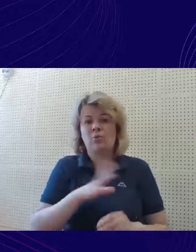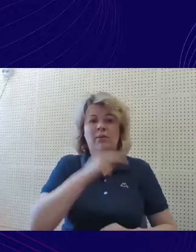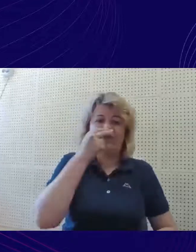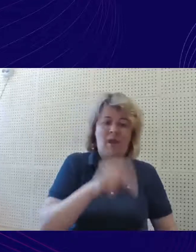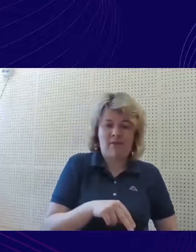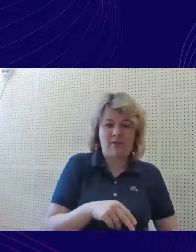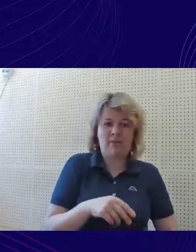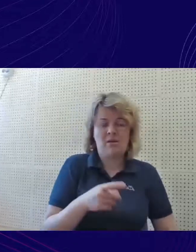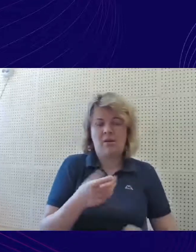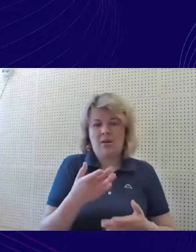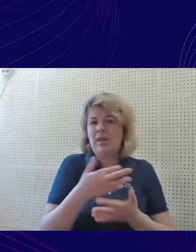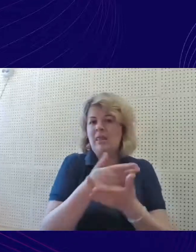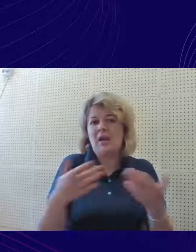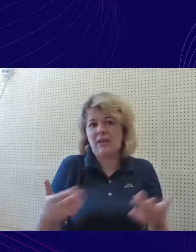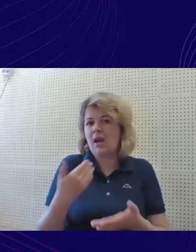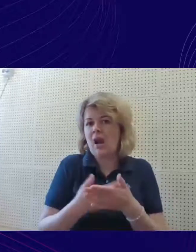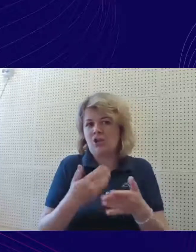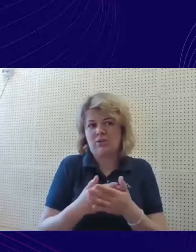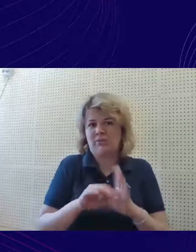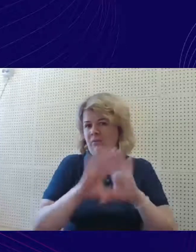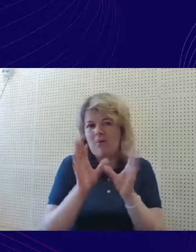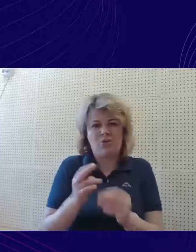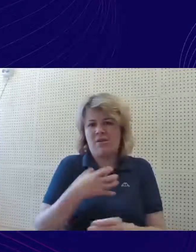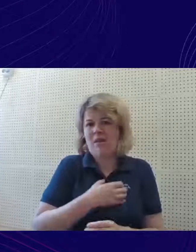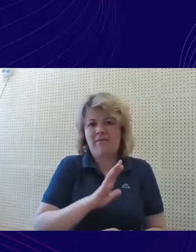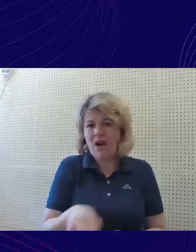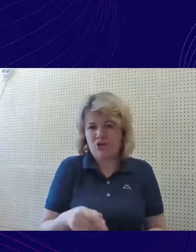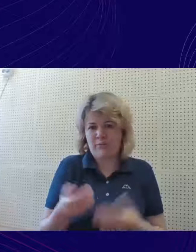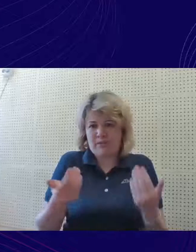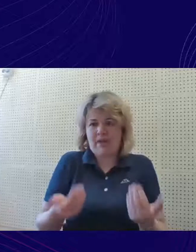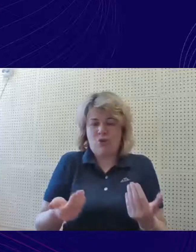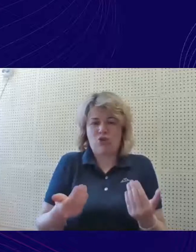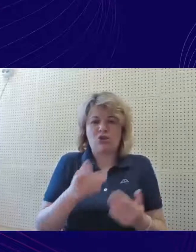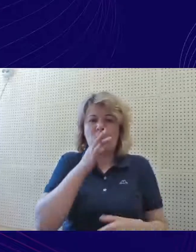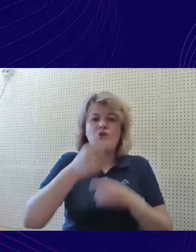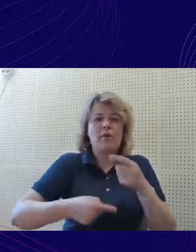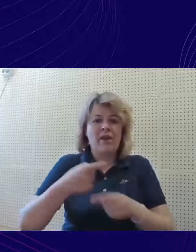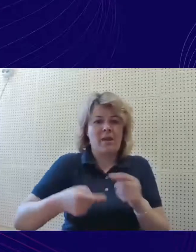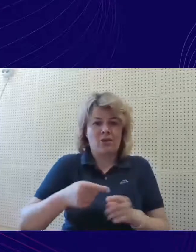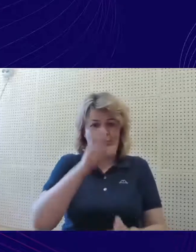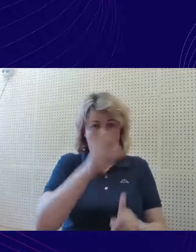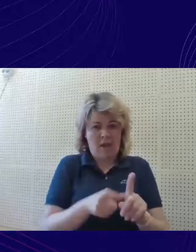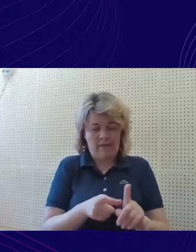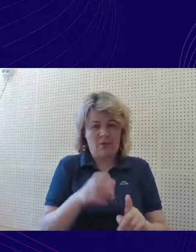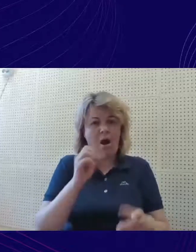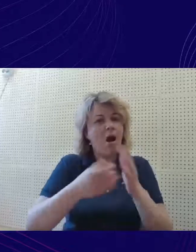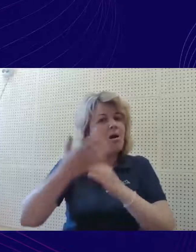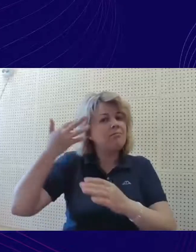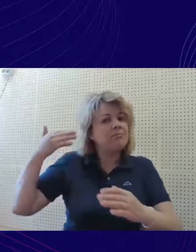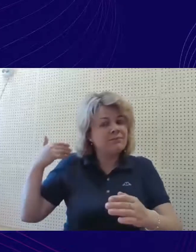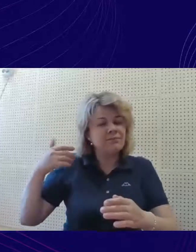несущественными с точки зрения сегодняшнего, современного человека. А с точки зрения советской цензуры